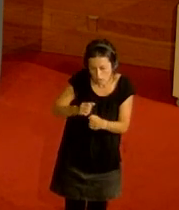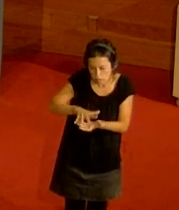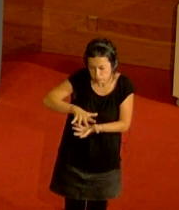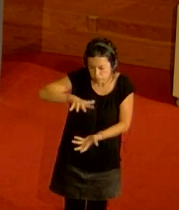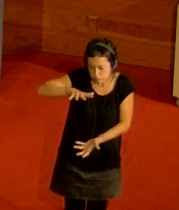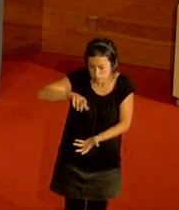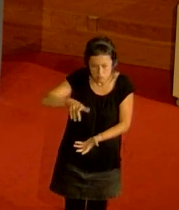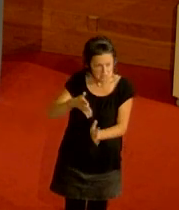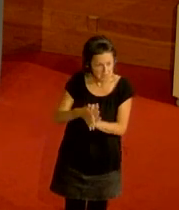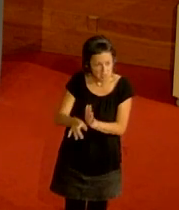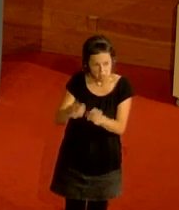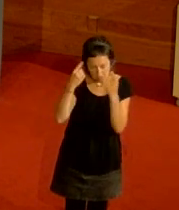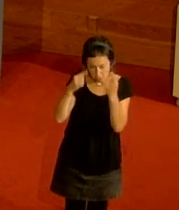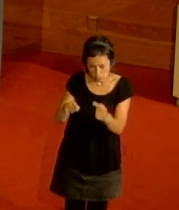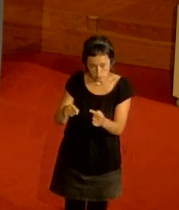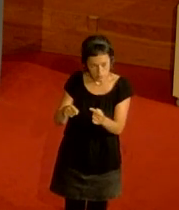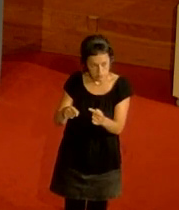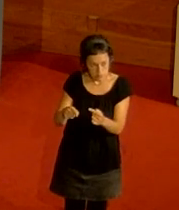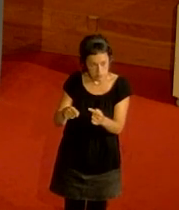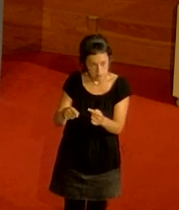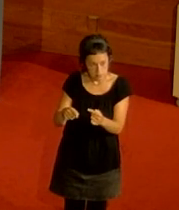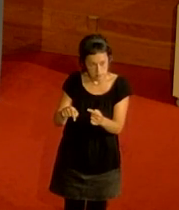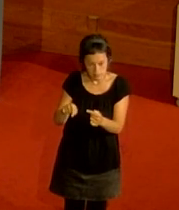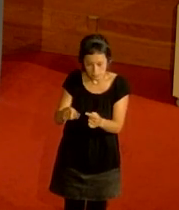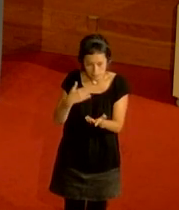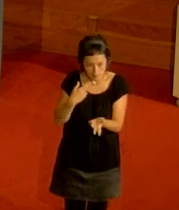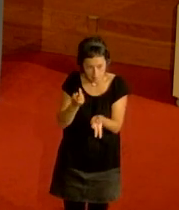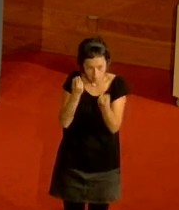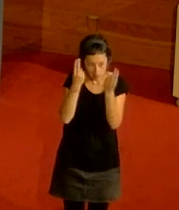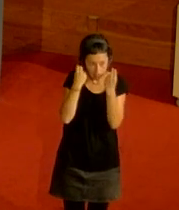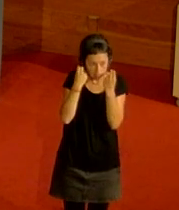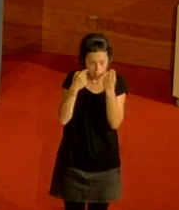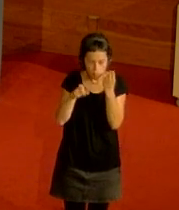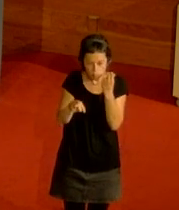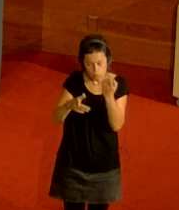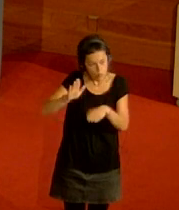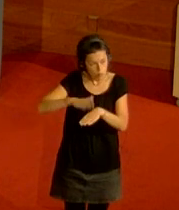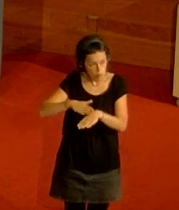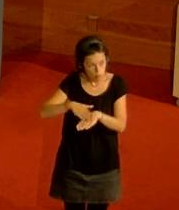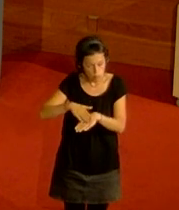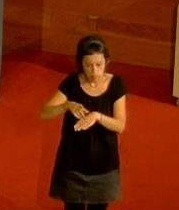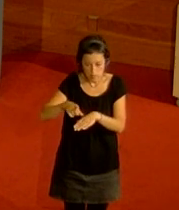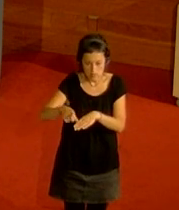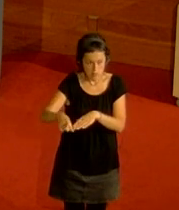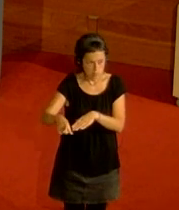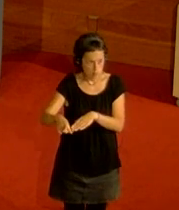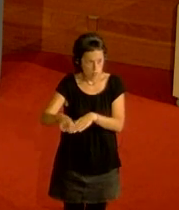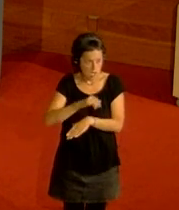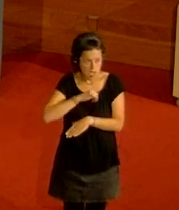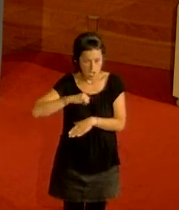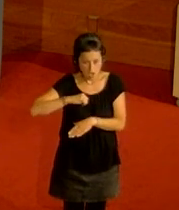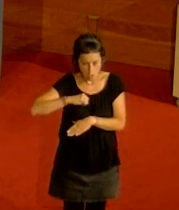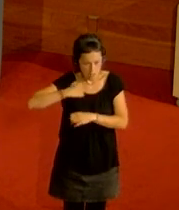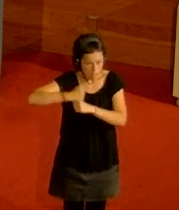autoexplotación e eh eh enfatizando el yo como responsable